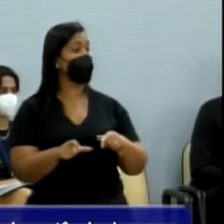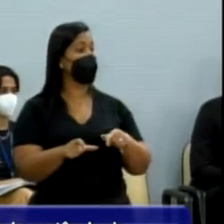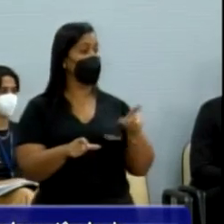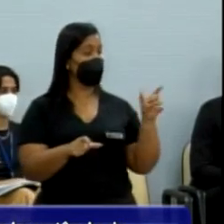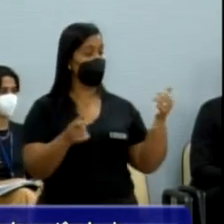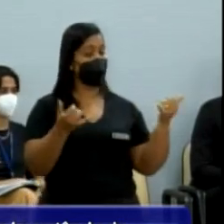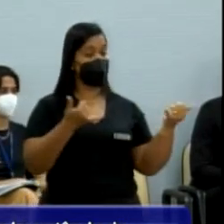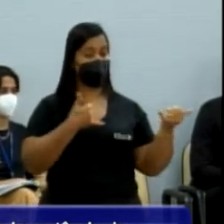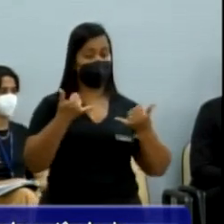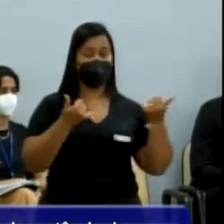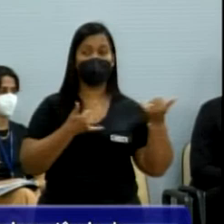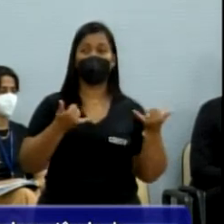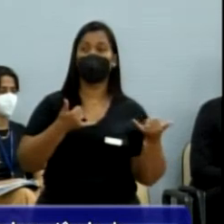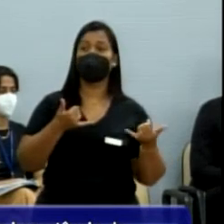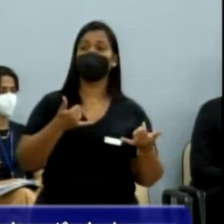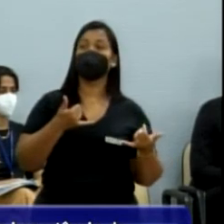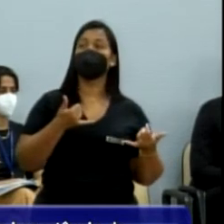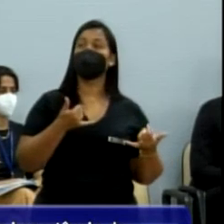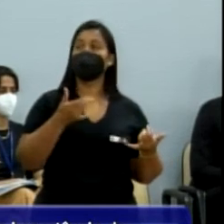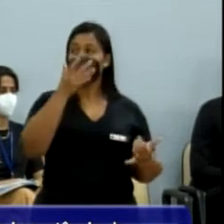uma figura aqui